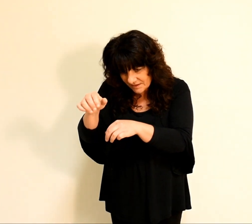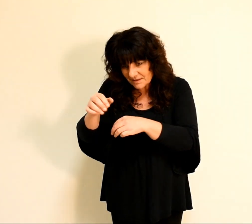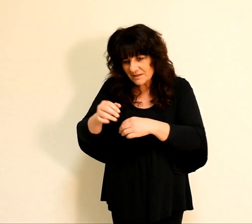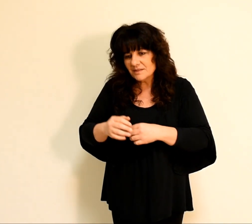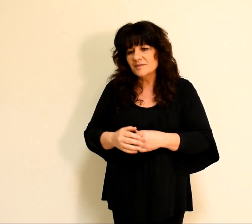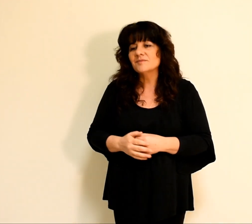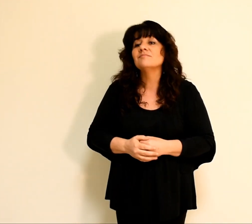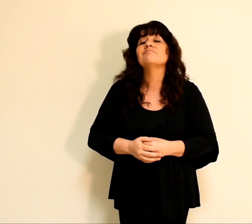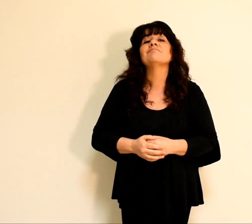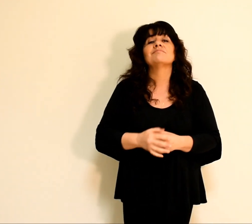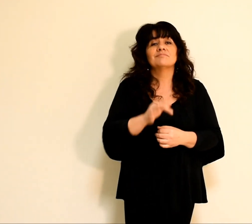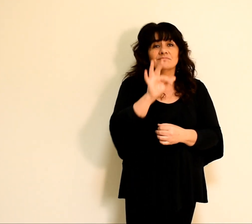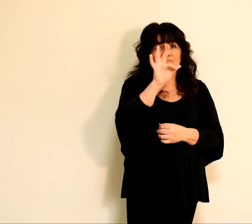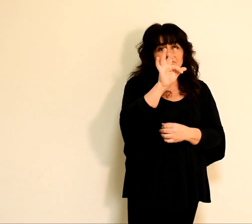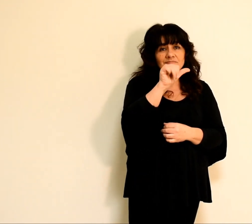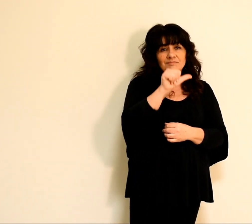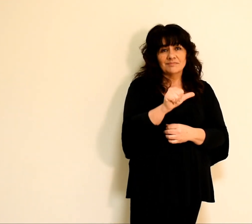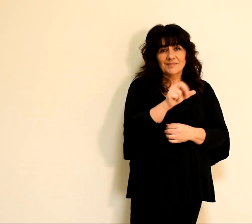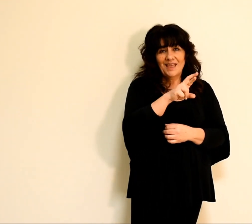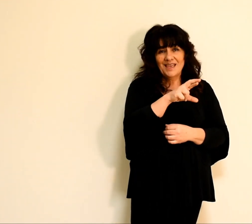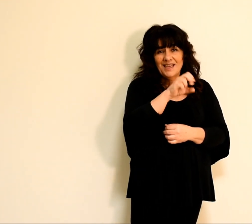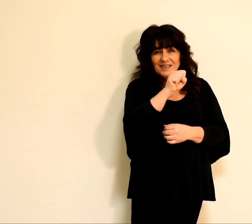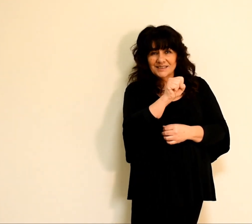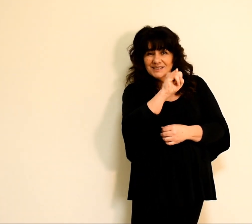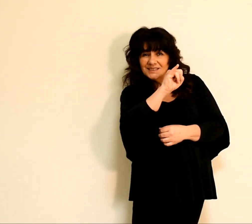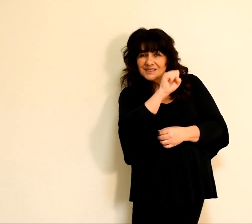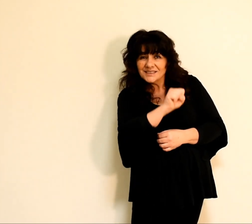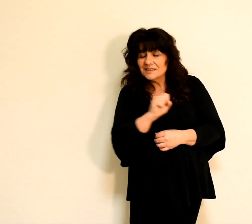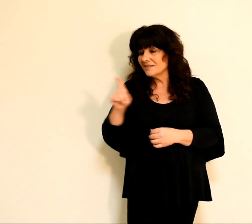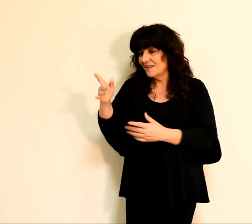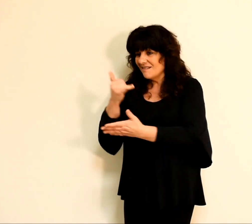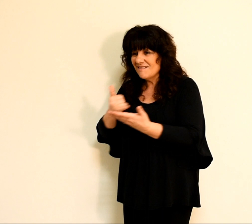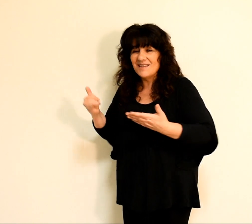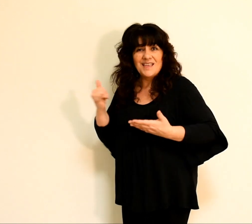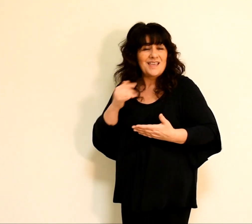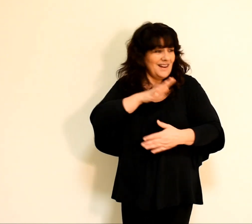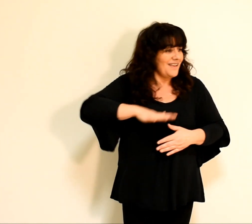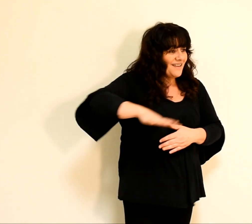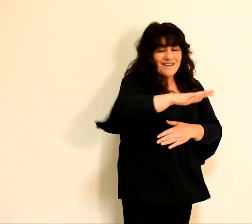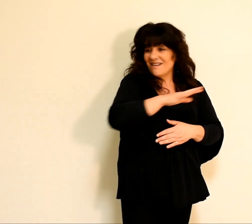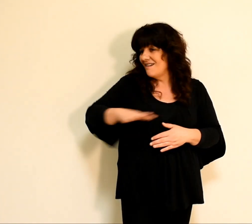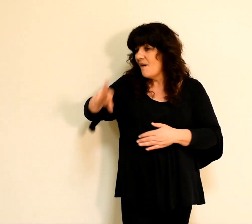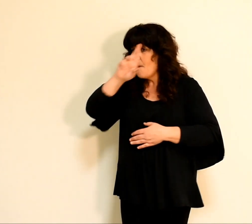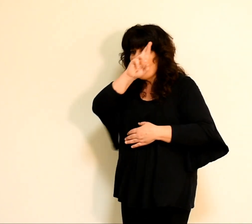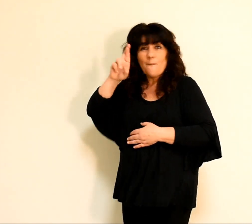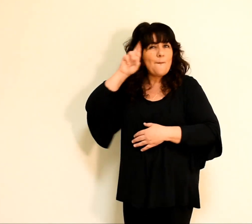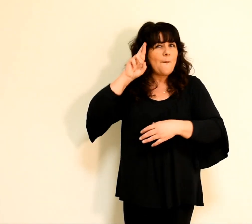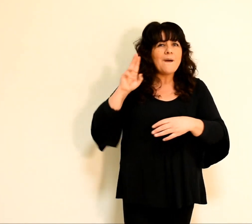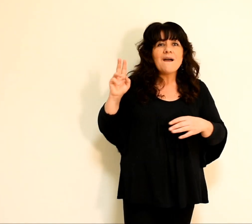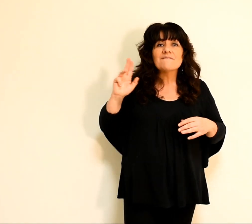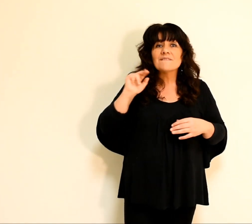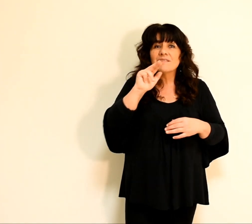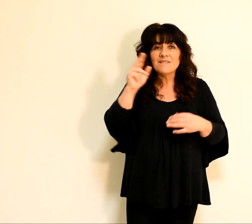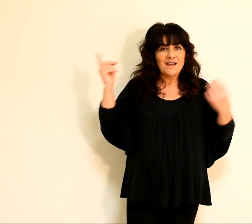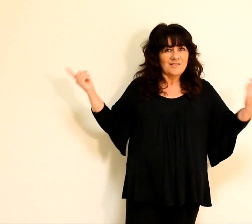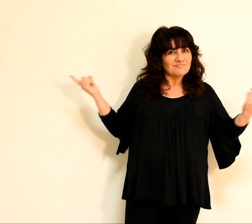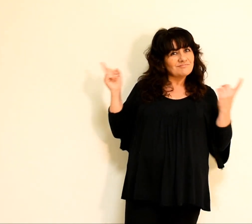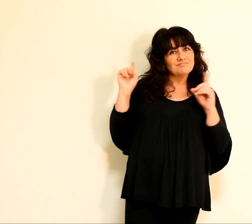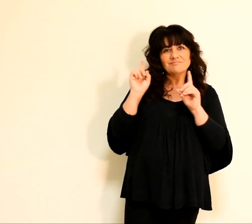Les rois de Tarsis et les îles apporteront des présents.